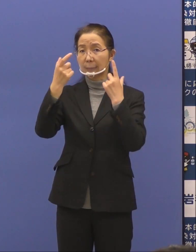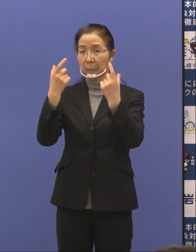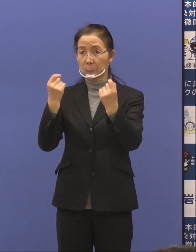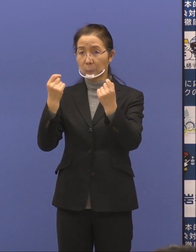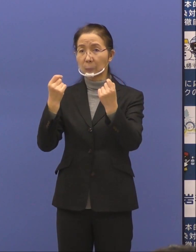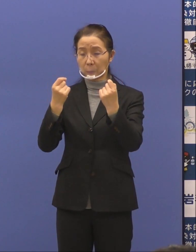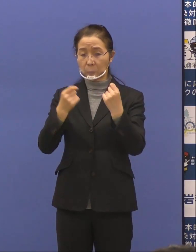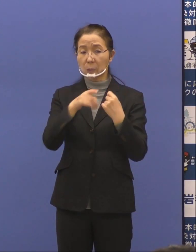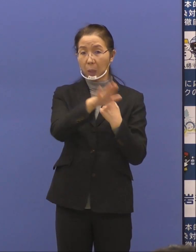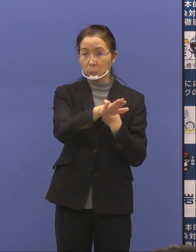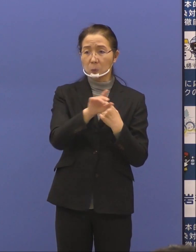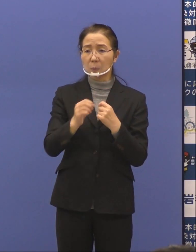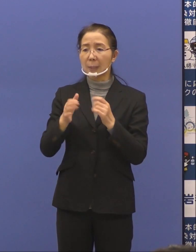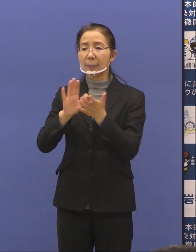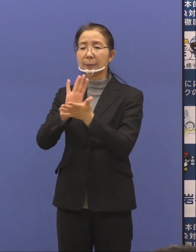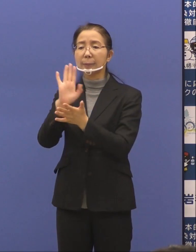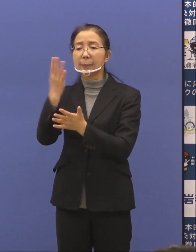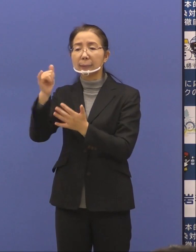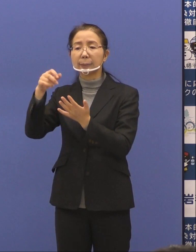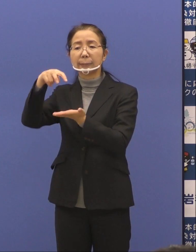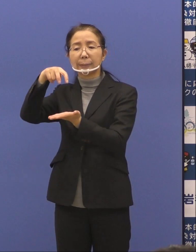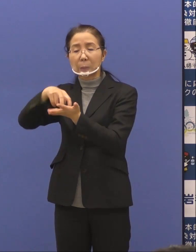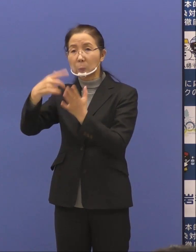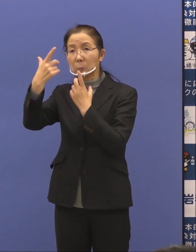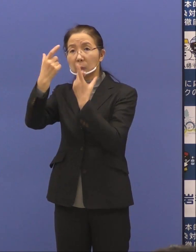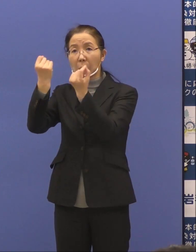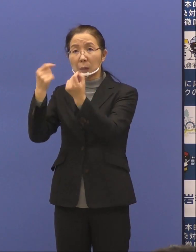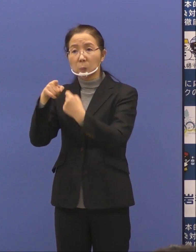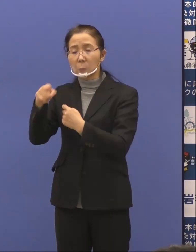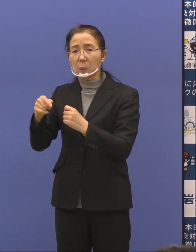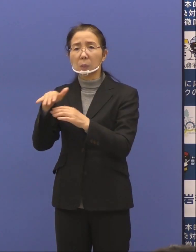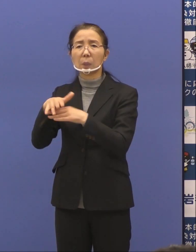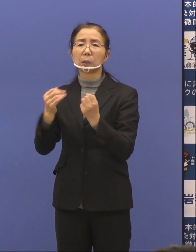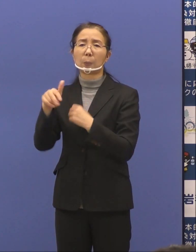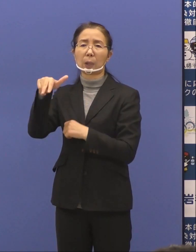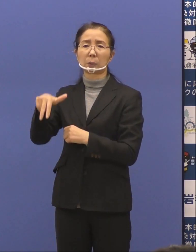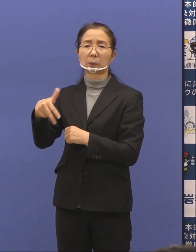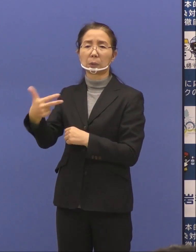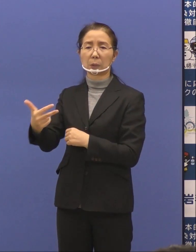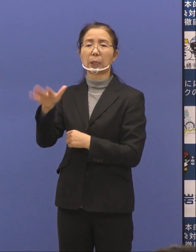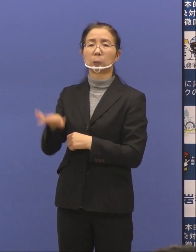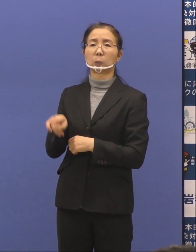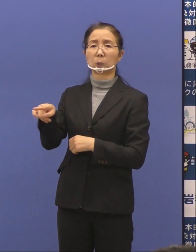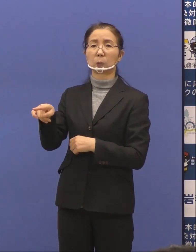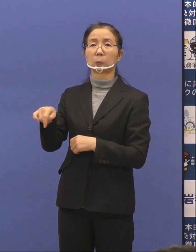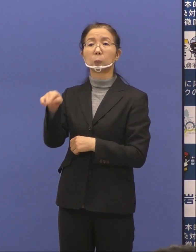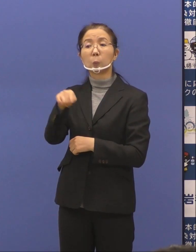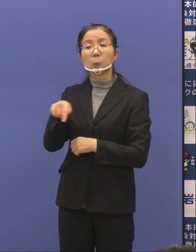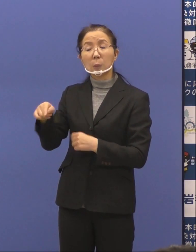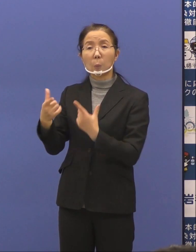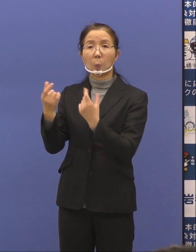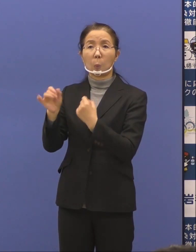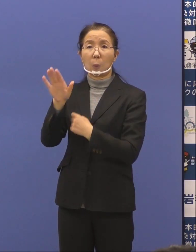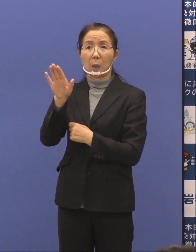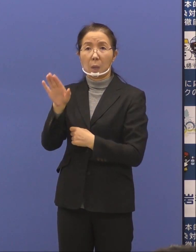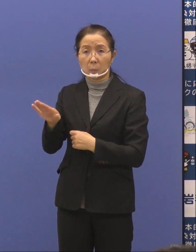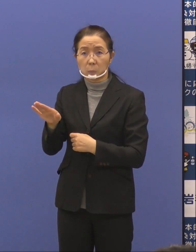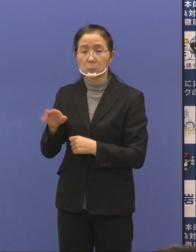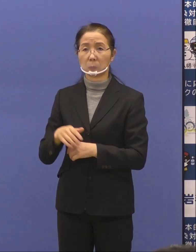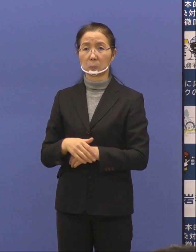岩手県立大学が、滝沢市にあるということもあり、